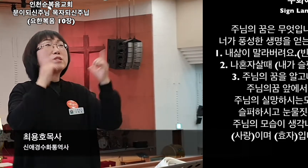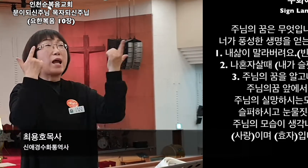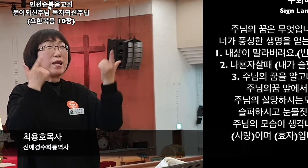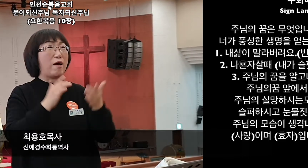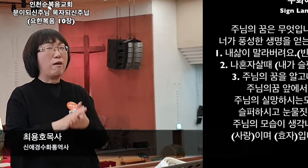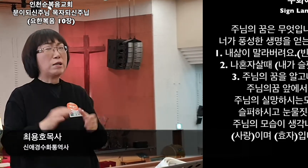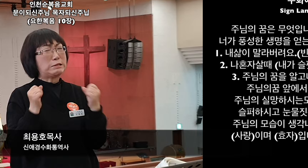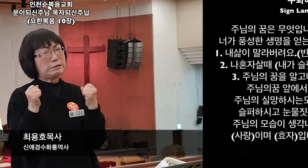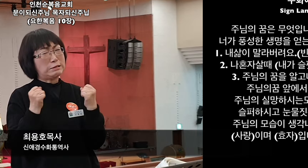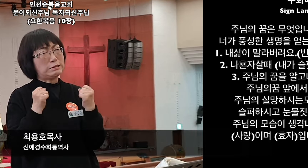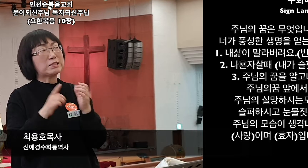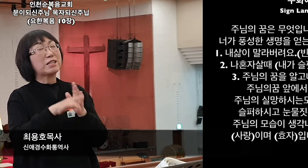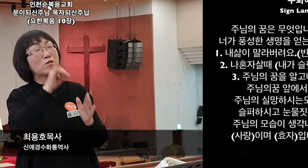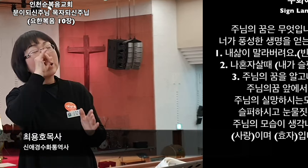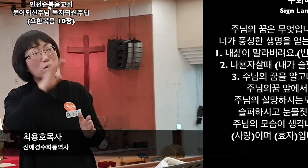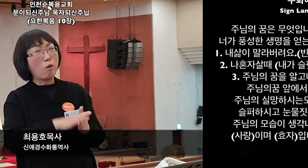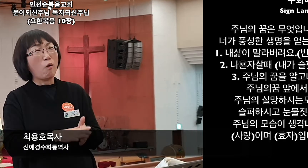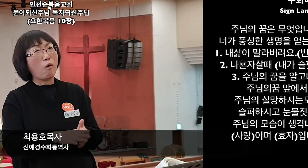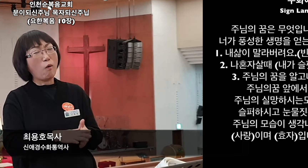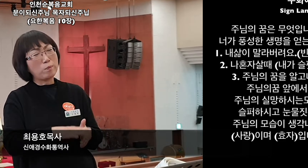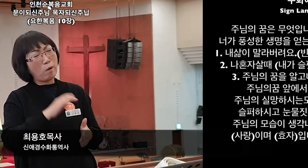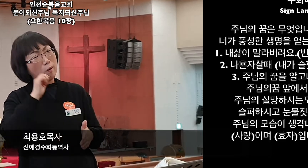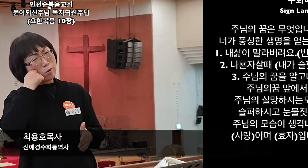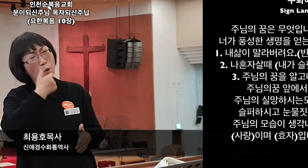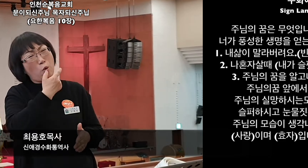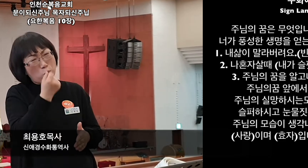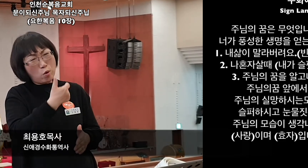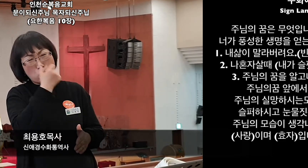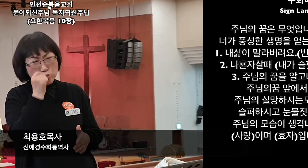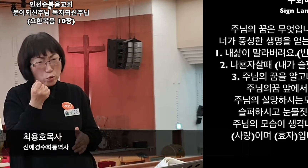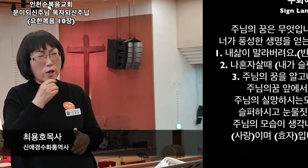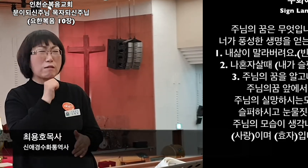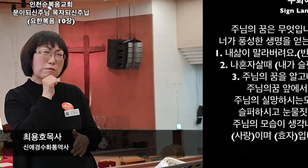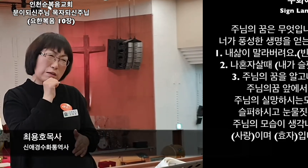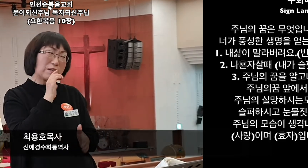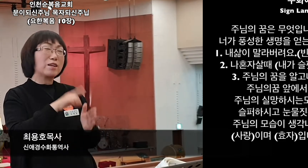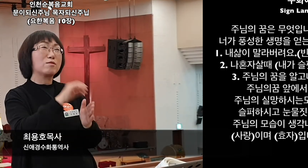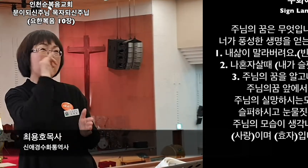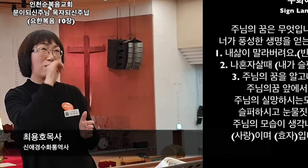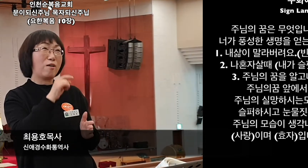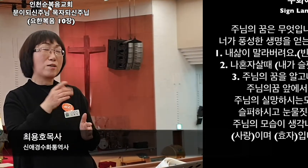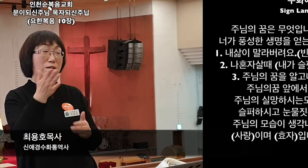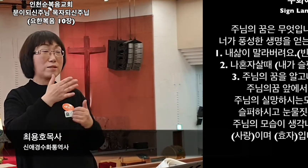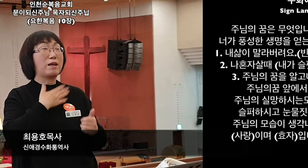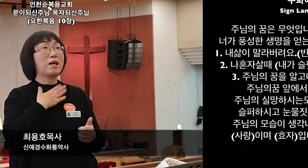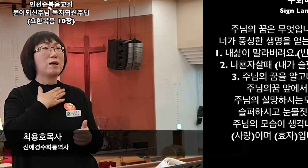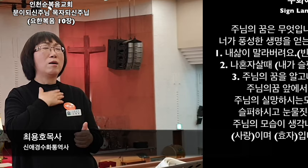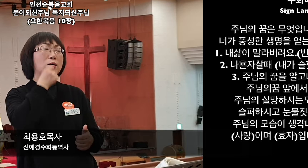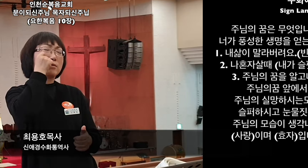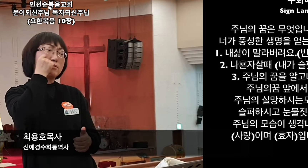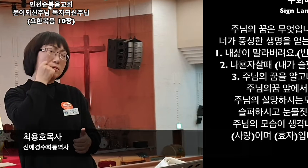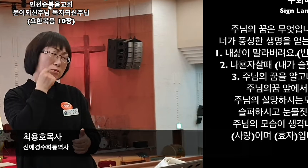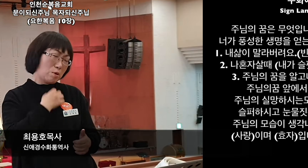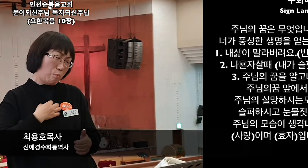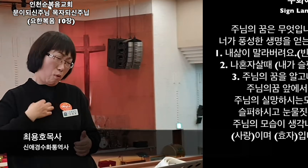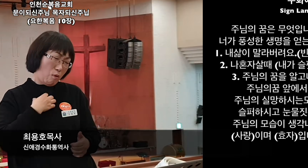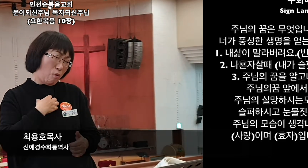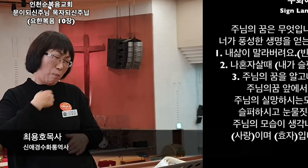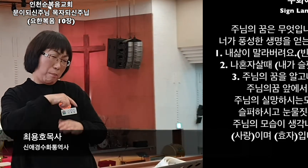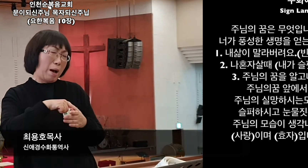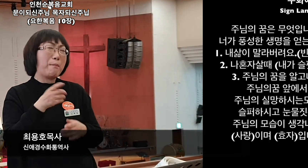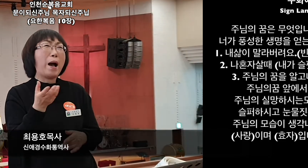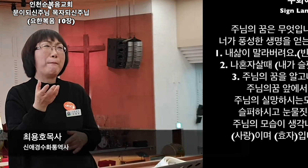가라앉고 차갑게 식어버리고 그리고 빈약하고 내 삶이 가난해질 때 여러분들 어떠셔요? 여러분들 슬프죠? 여러분들 가슴